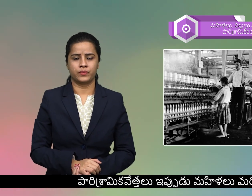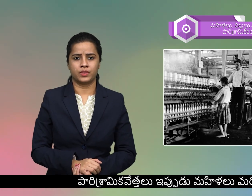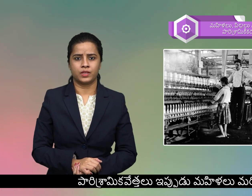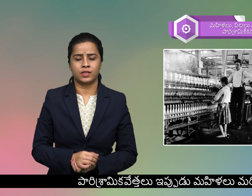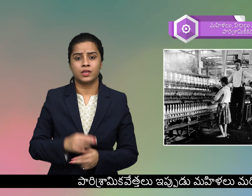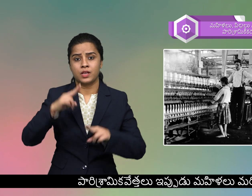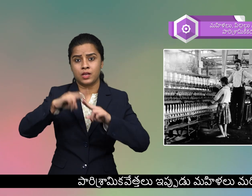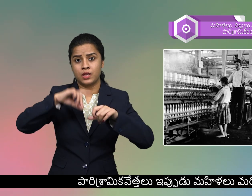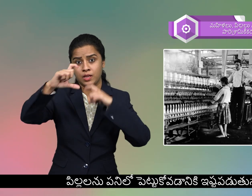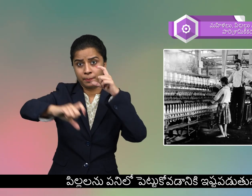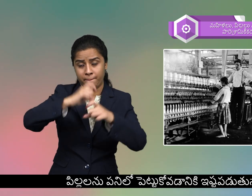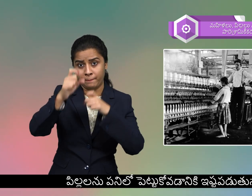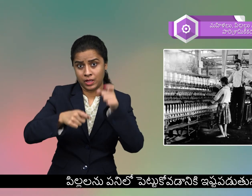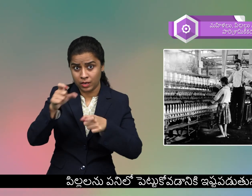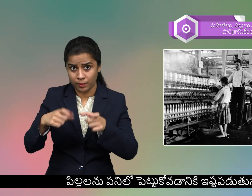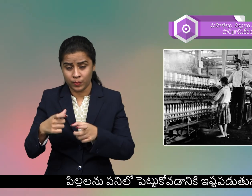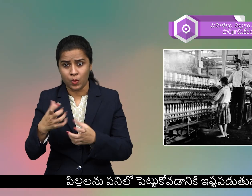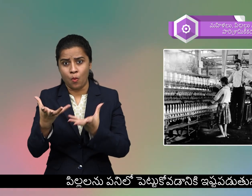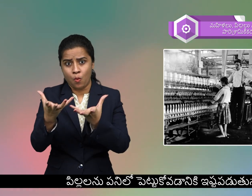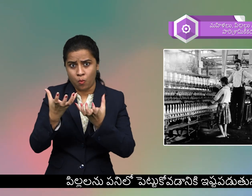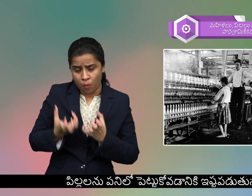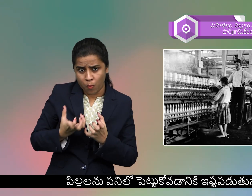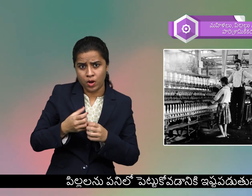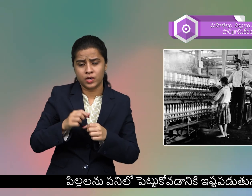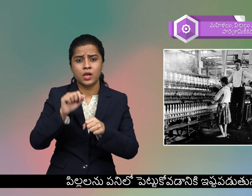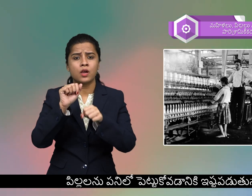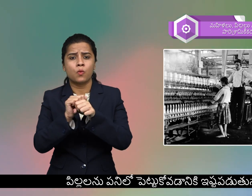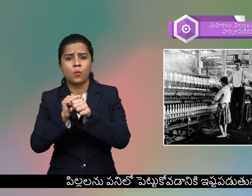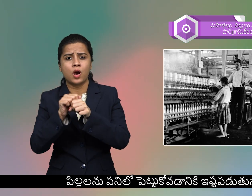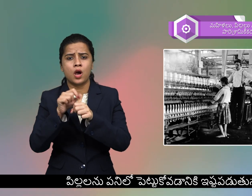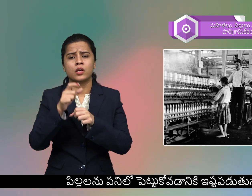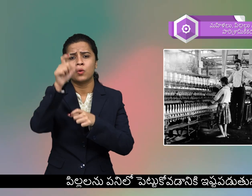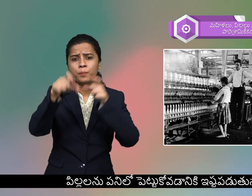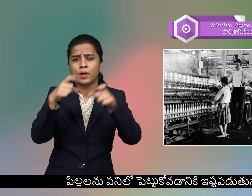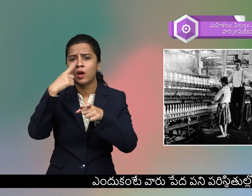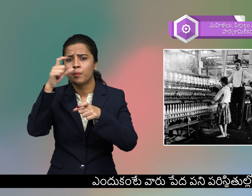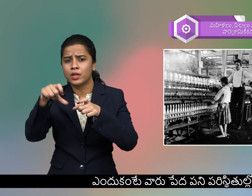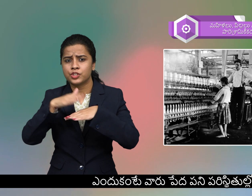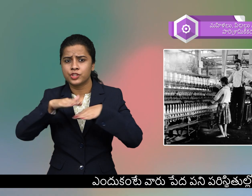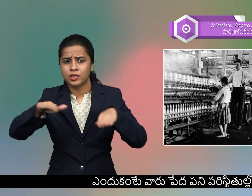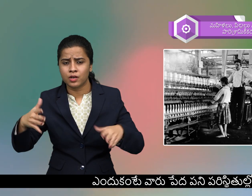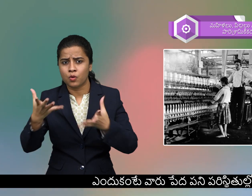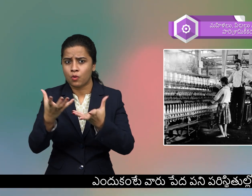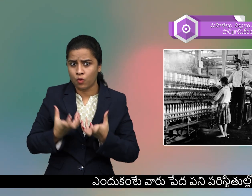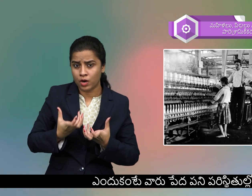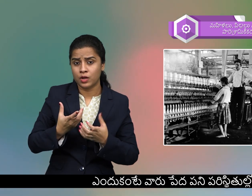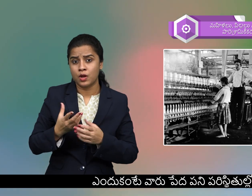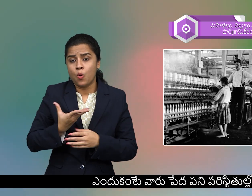ఇప్పుడు మహిళలు మరియు పిల్లలను పనిలో పెట్టుకోవడానికి ఇష్టపడుతున్నారు, ఎందుకంటే వారు పేద పని